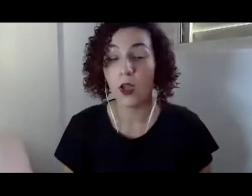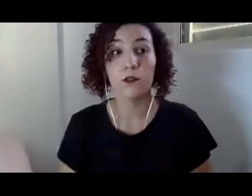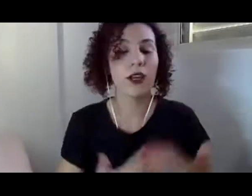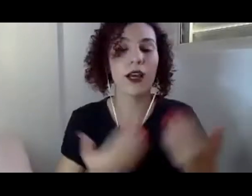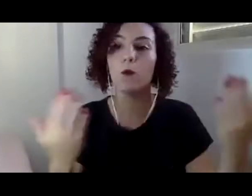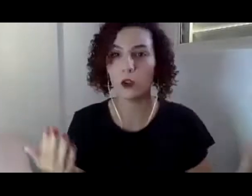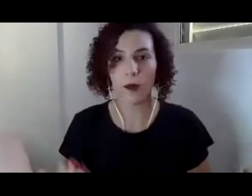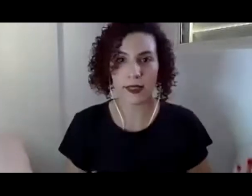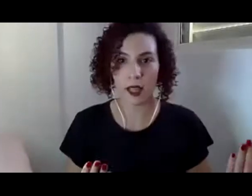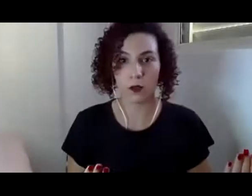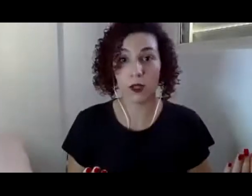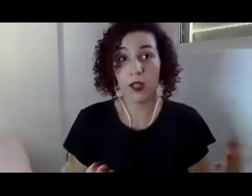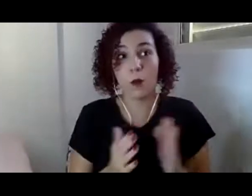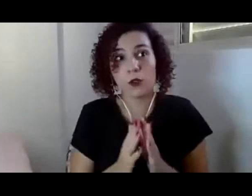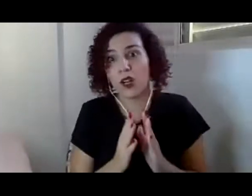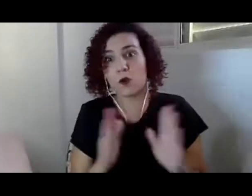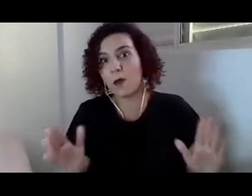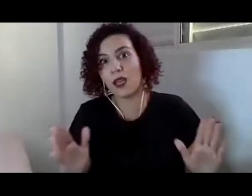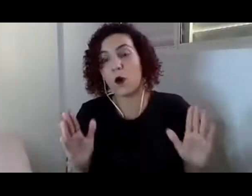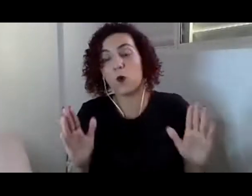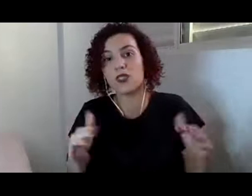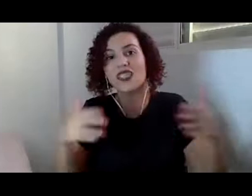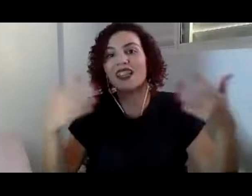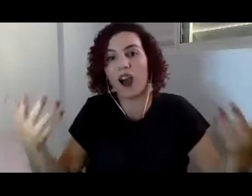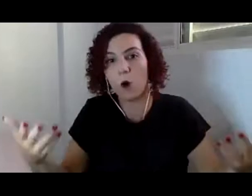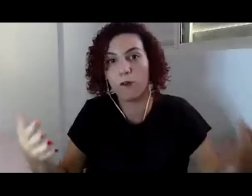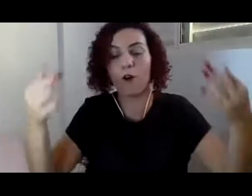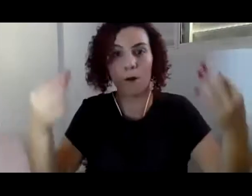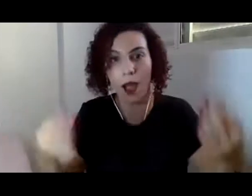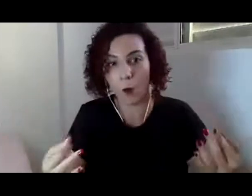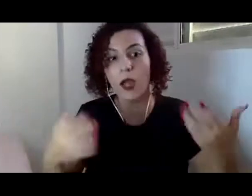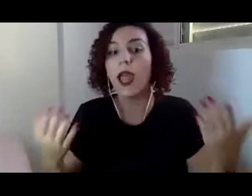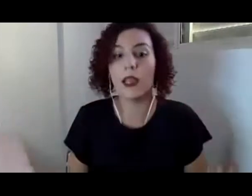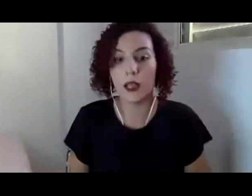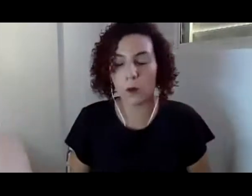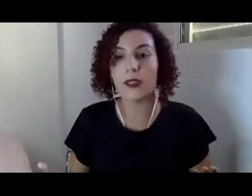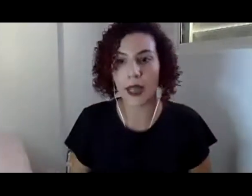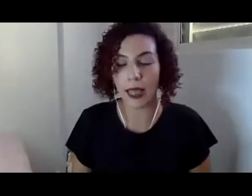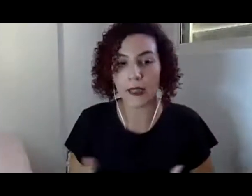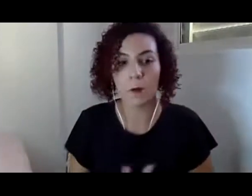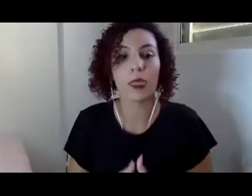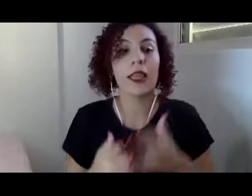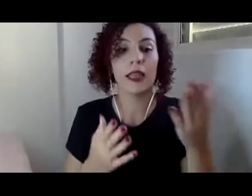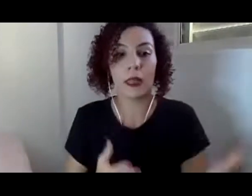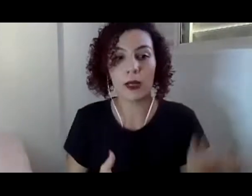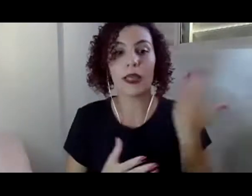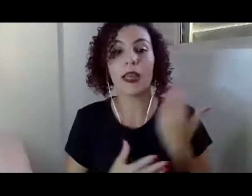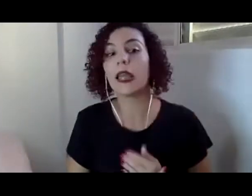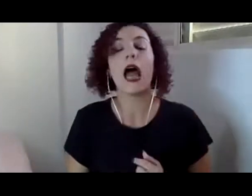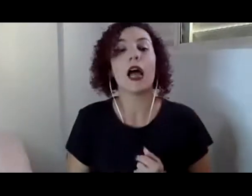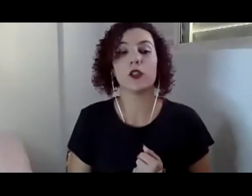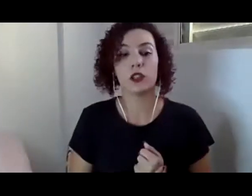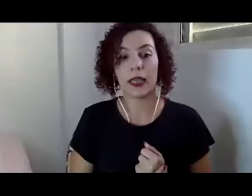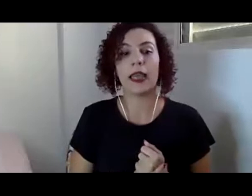expressão, fica muito mais claro. E eu posso não saber um sinal formal em língua de sinais. Então,